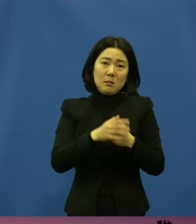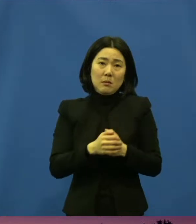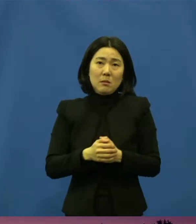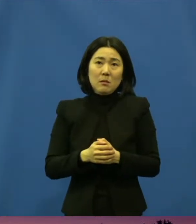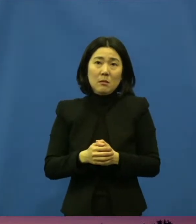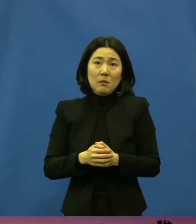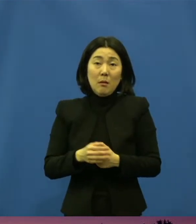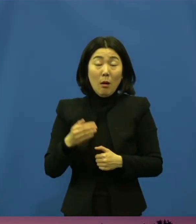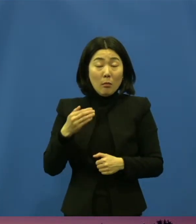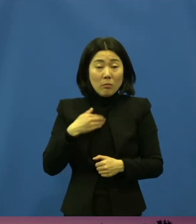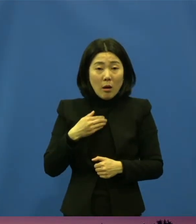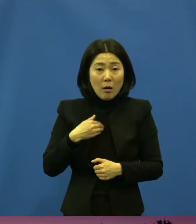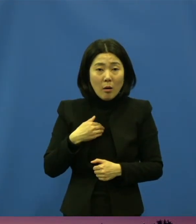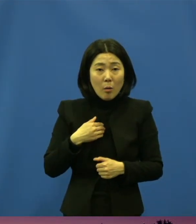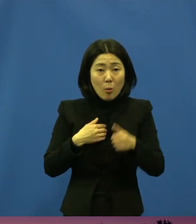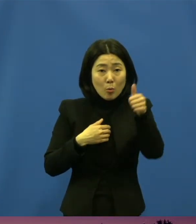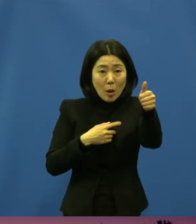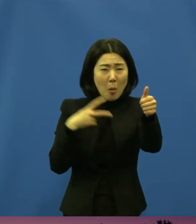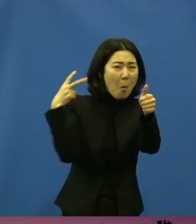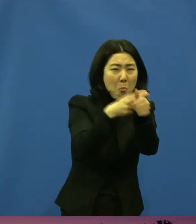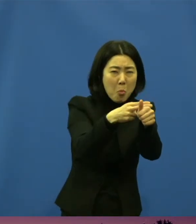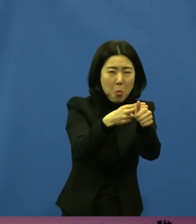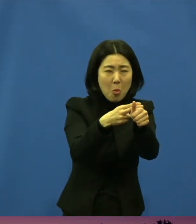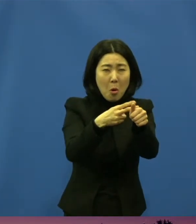다른 지식이 먼저 들어와 있는 거예요.